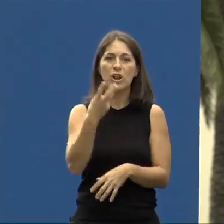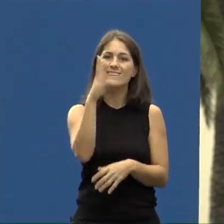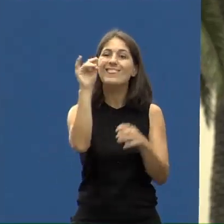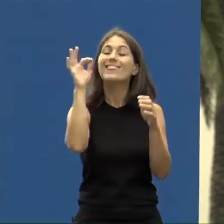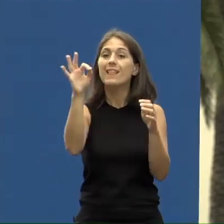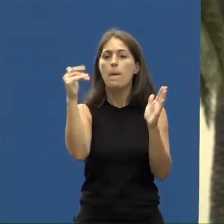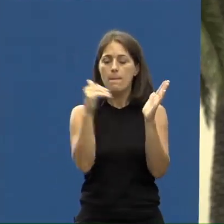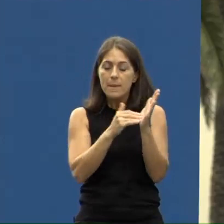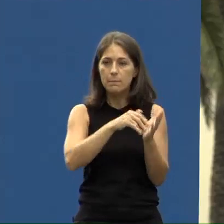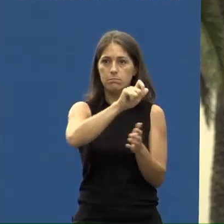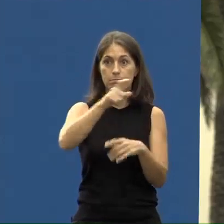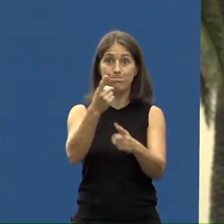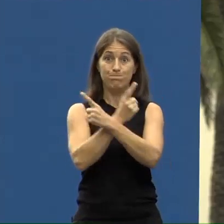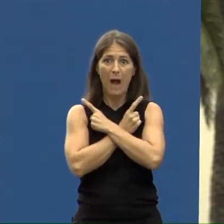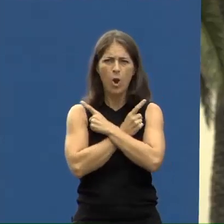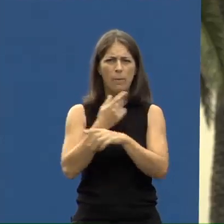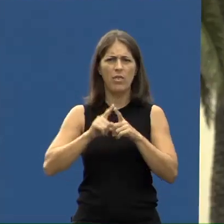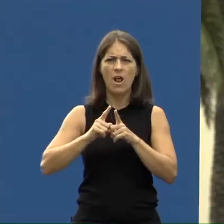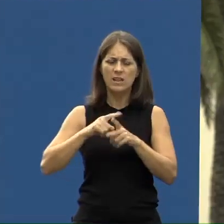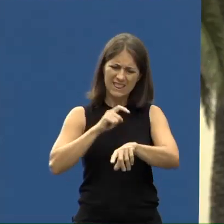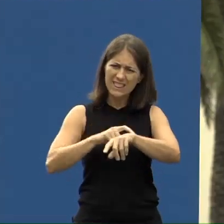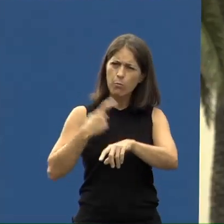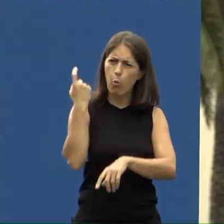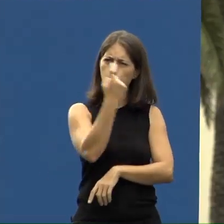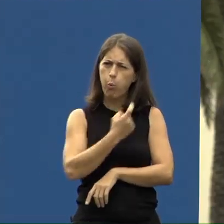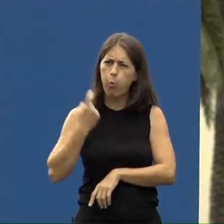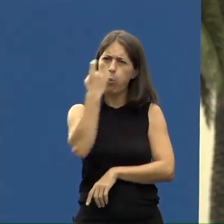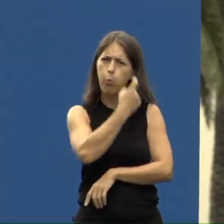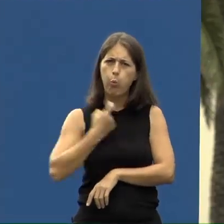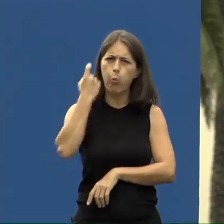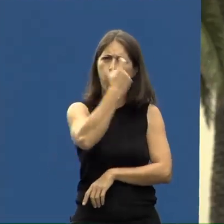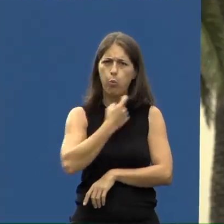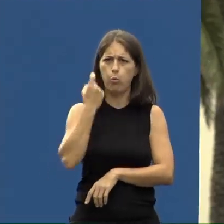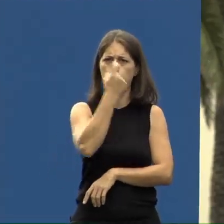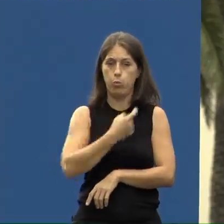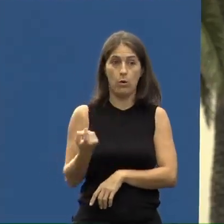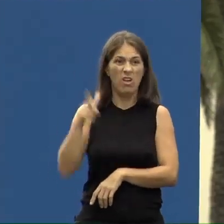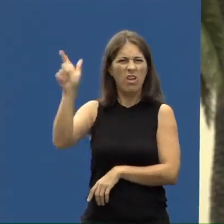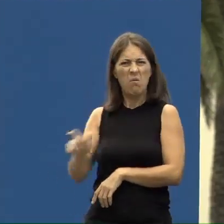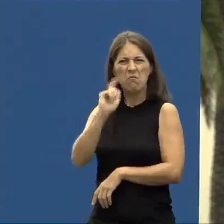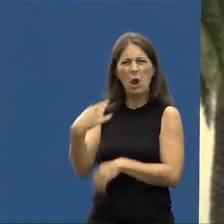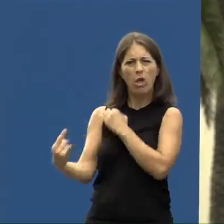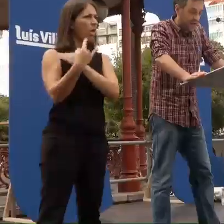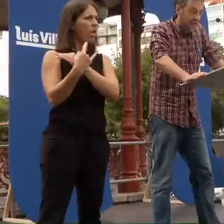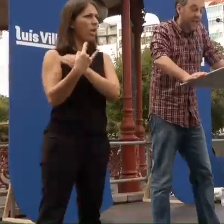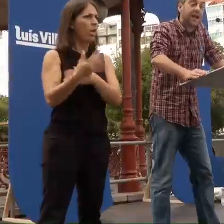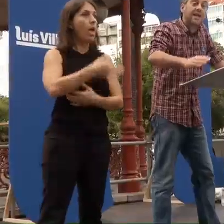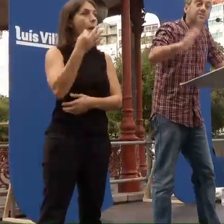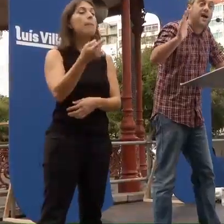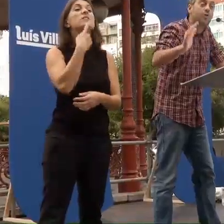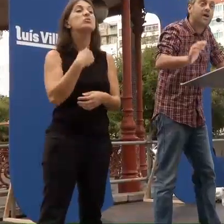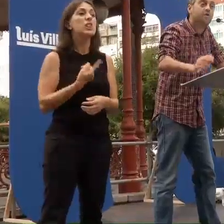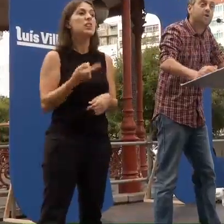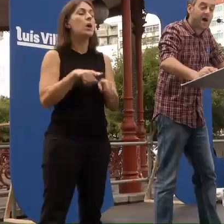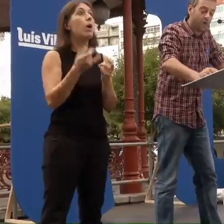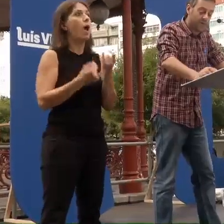paradas de longa duración en Galicia, 10.000 só na súa última legislatura. Feijóo nos minte e di que Galicia